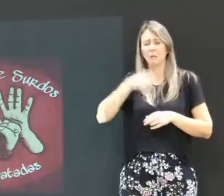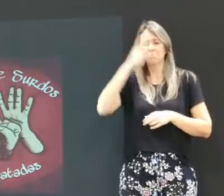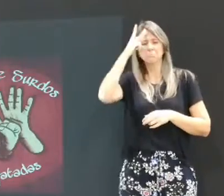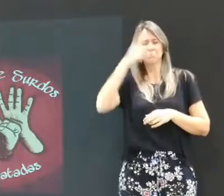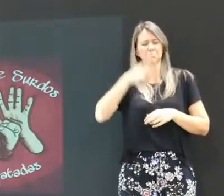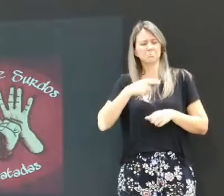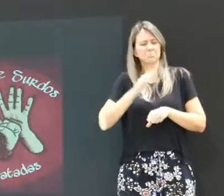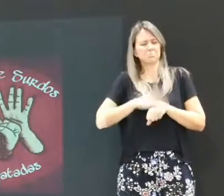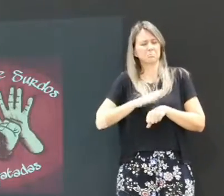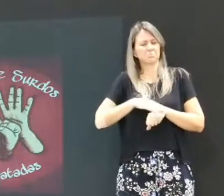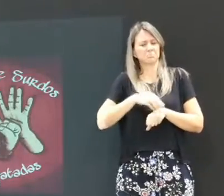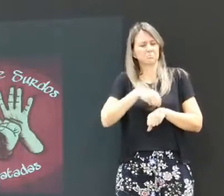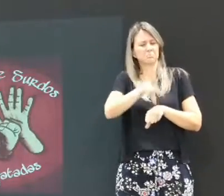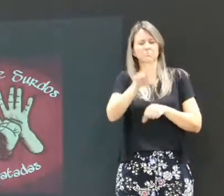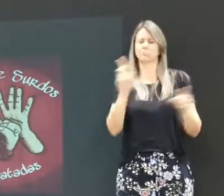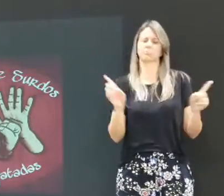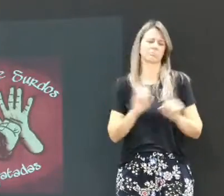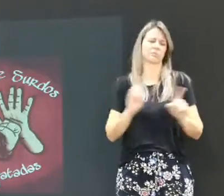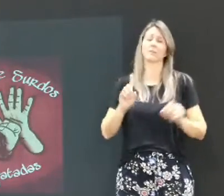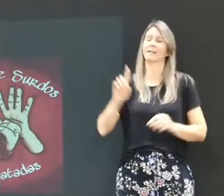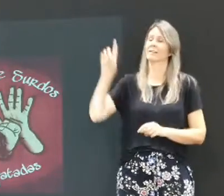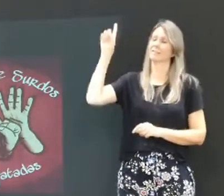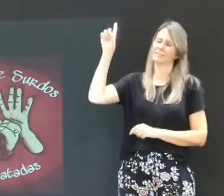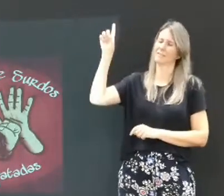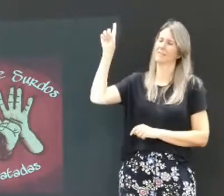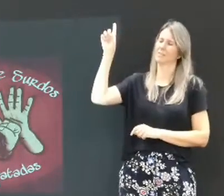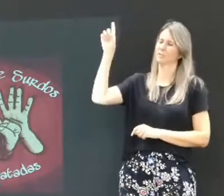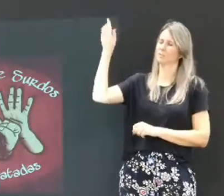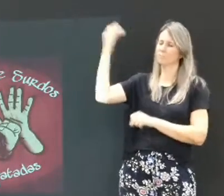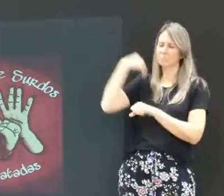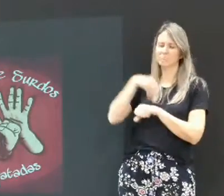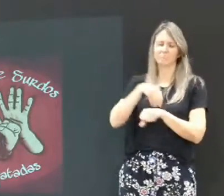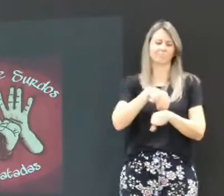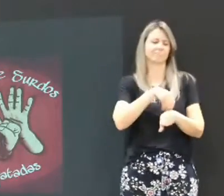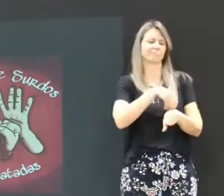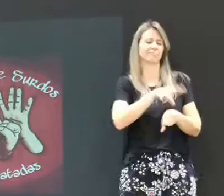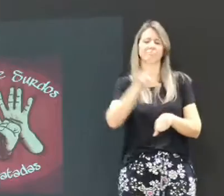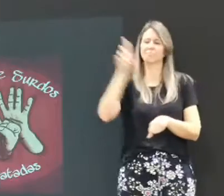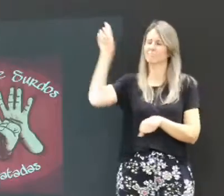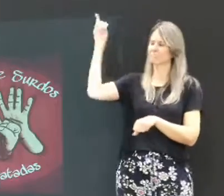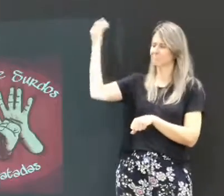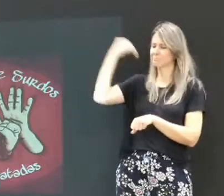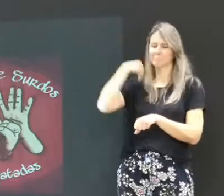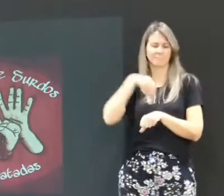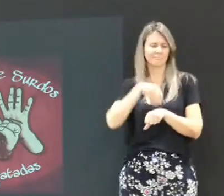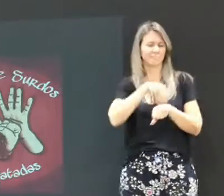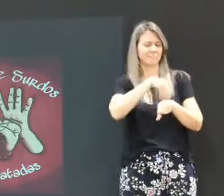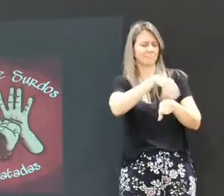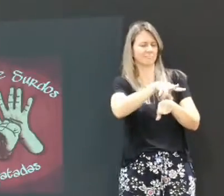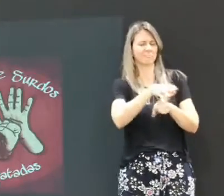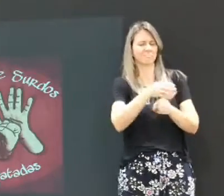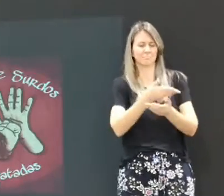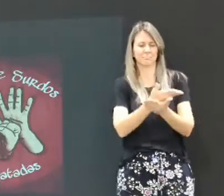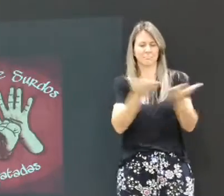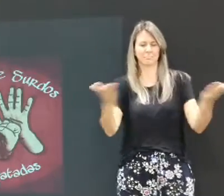que me ajude, porque eu não tenho capacidade. Eu dependo que o Senhor, através do seu Espírito, passe para mim a